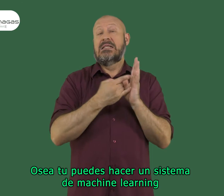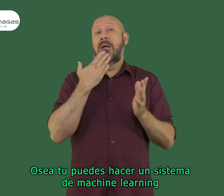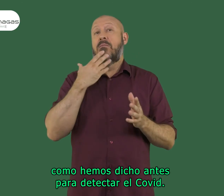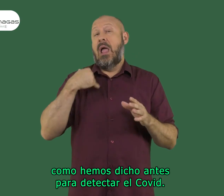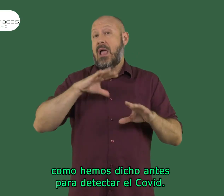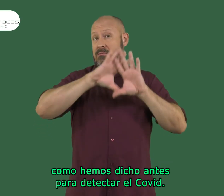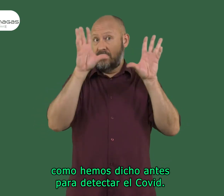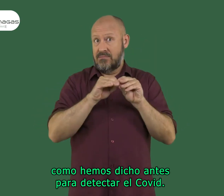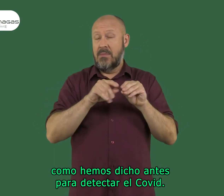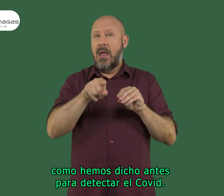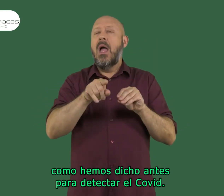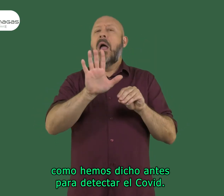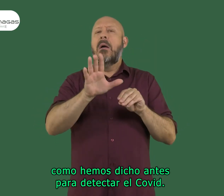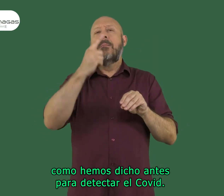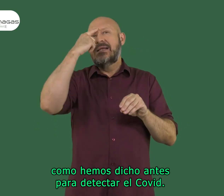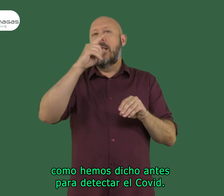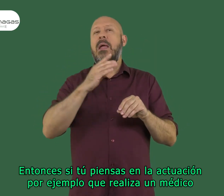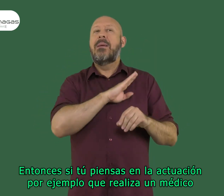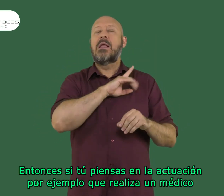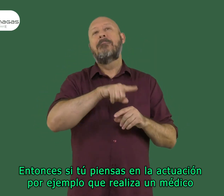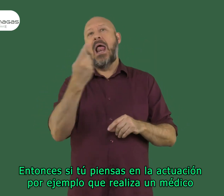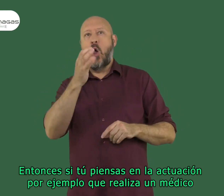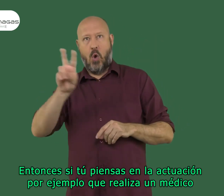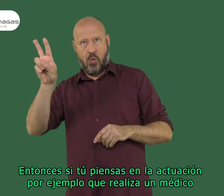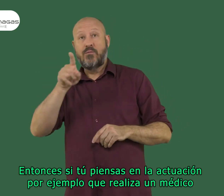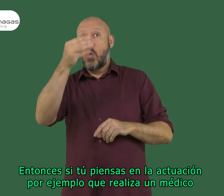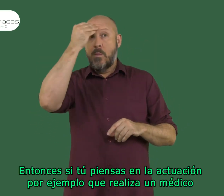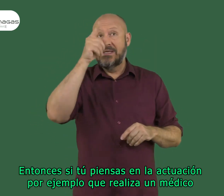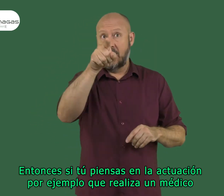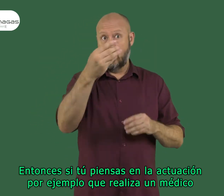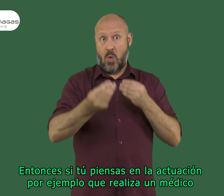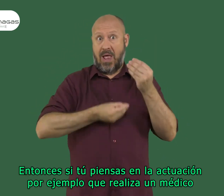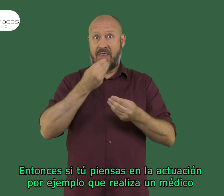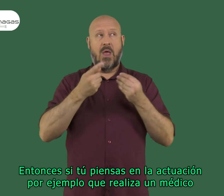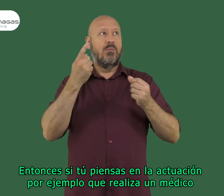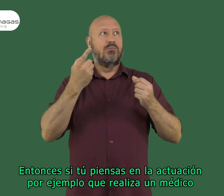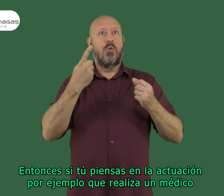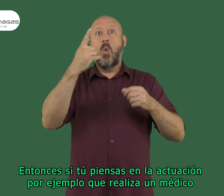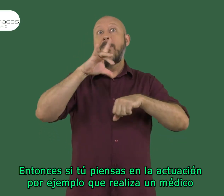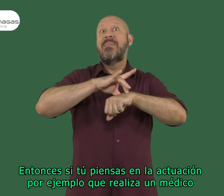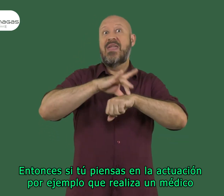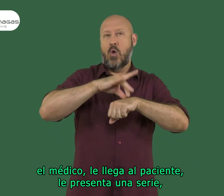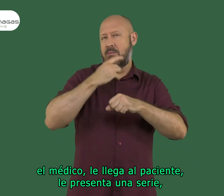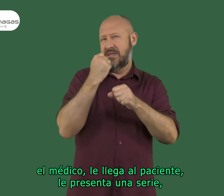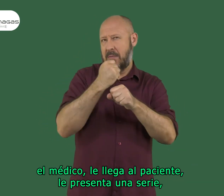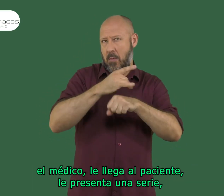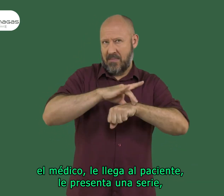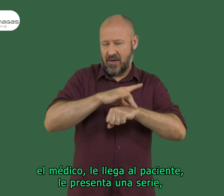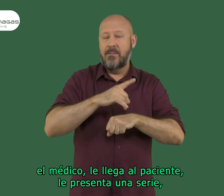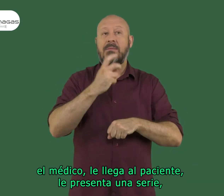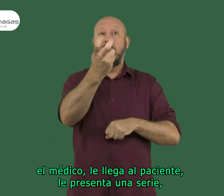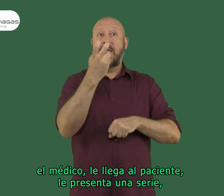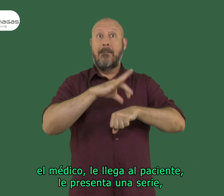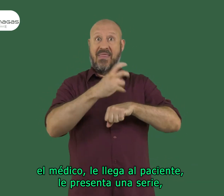Machine Learning, como hemos dicho antes, para detectar el COVID. Entonces, si tú piensas en la actuación, por ejemplo, que realiza un médico, el médico le